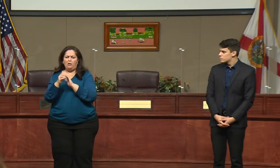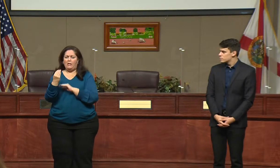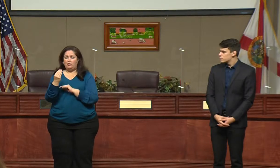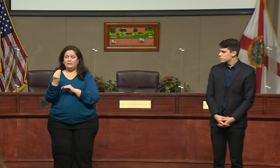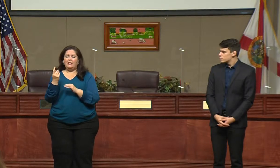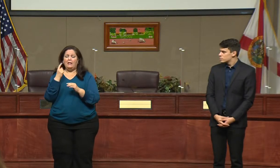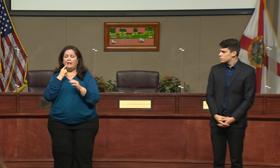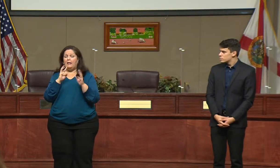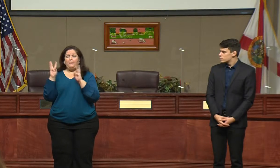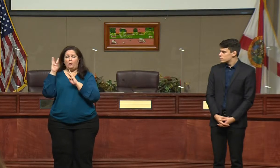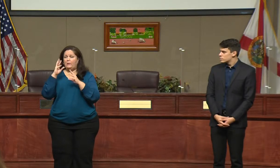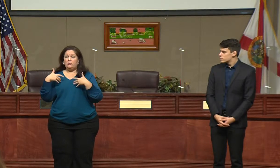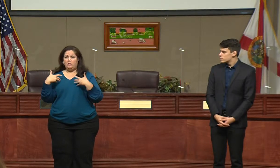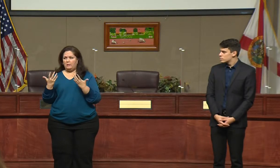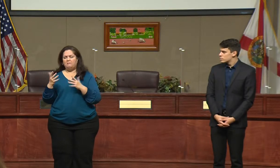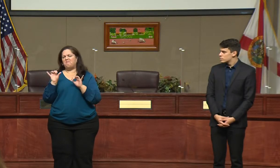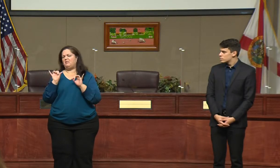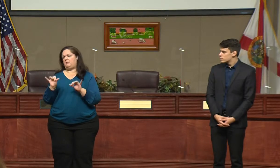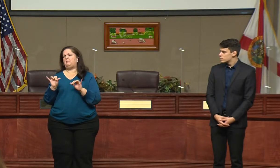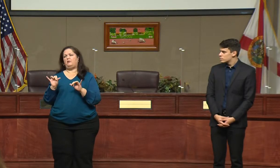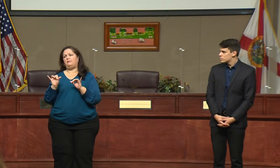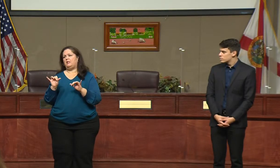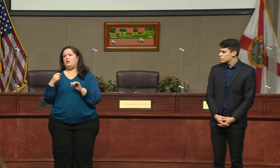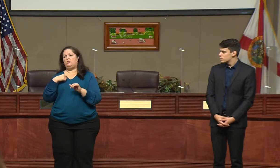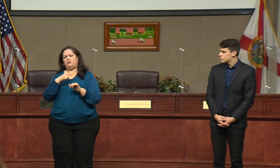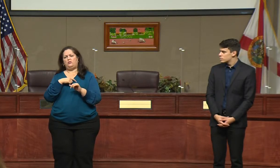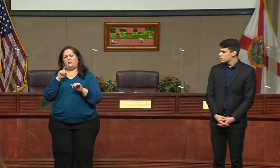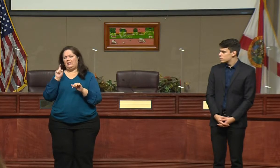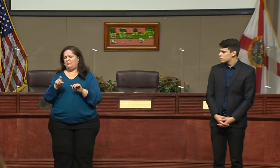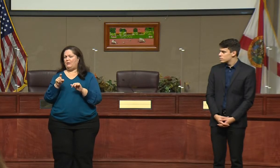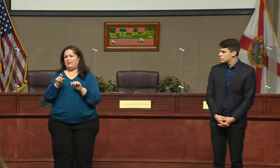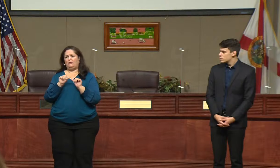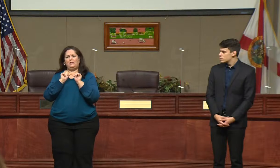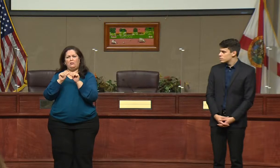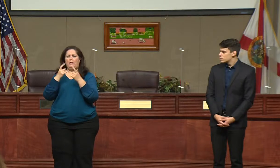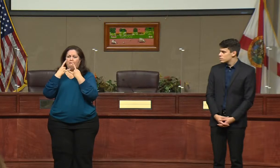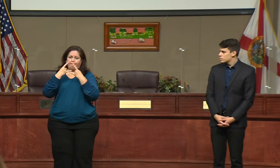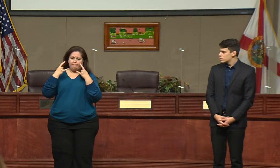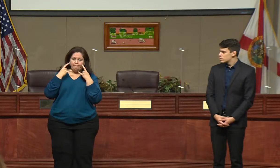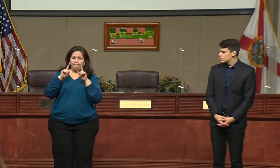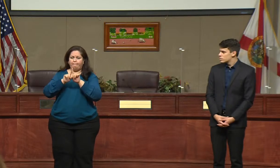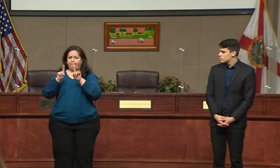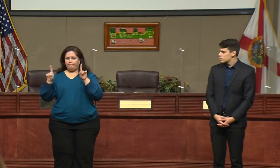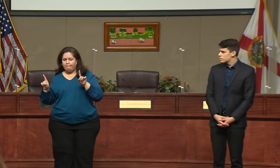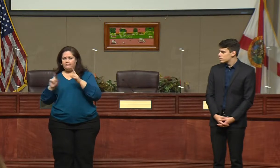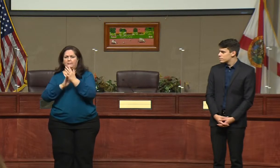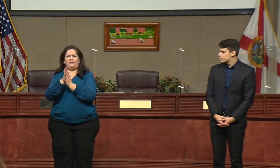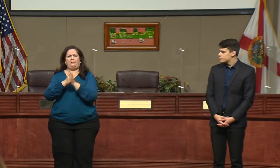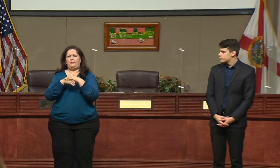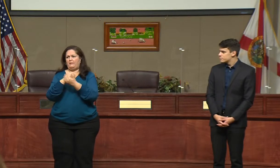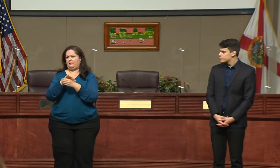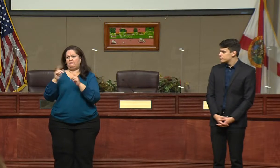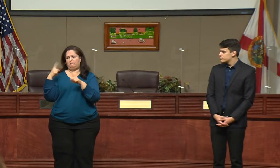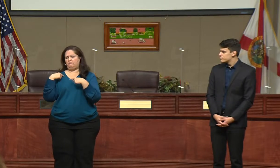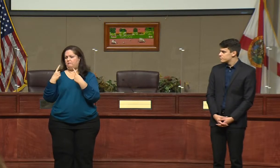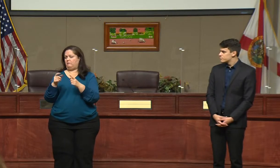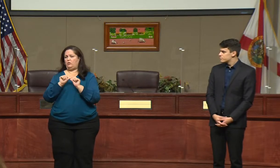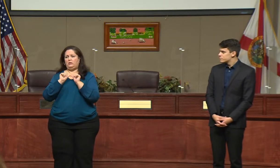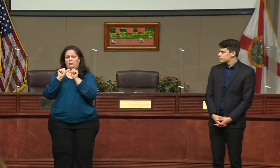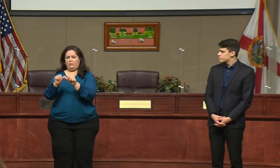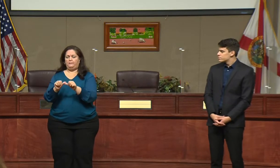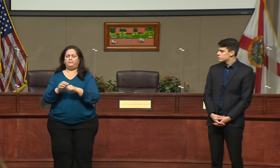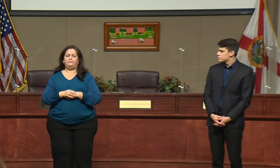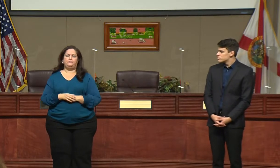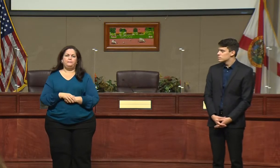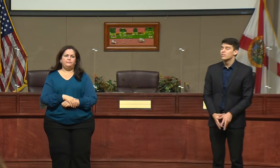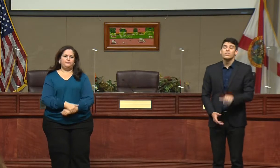preocupación continúa siendo la misma y lo que tenemos es que continuar con las medidas preventivas que hemos tenido hasta ahora. The other question